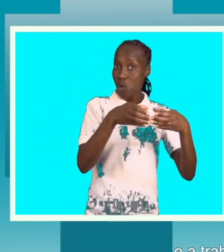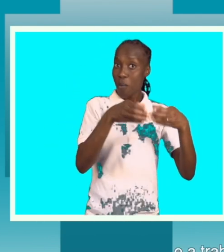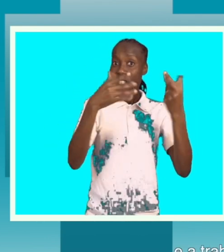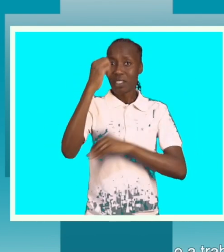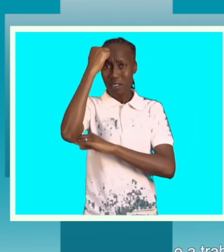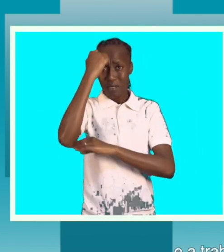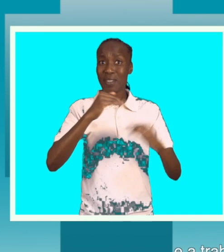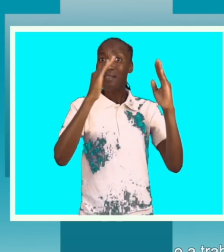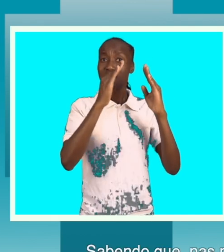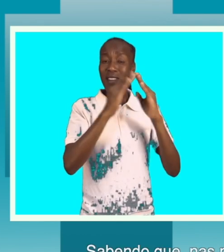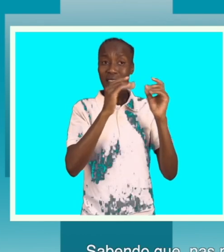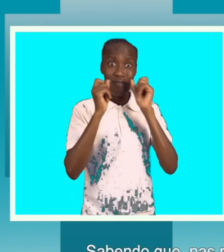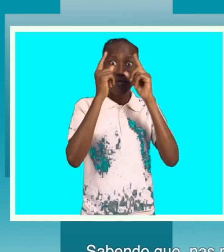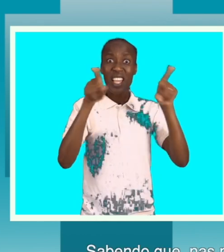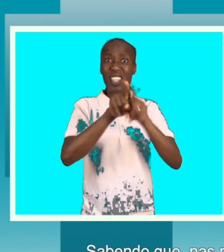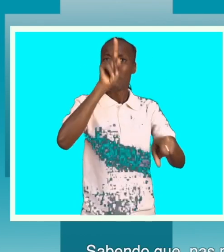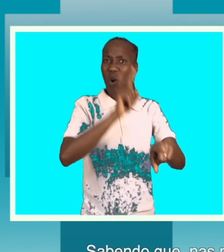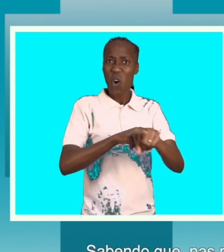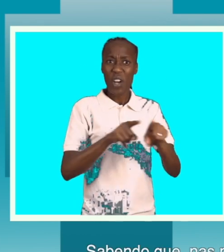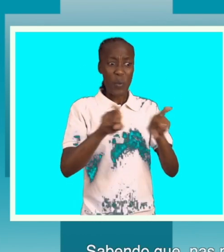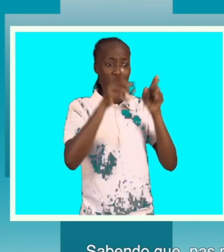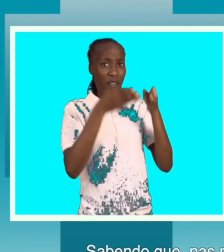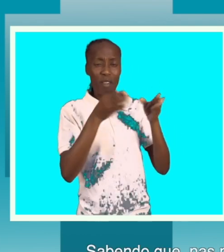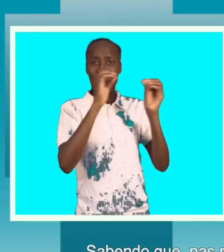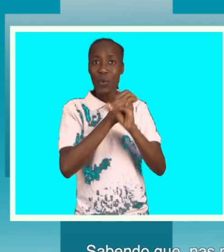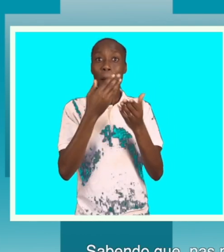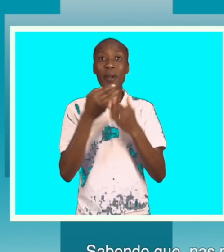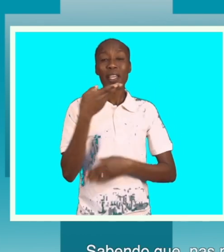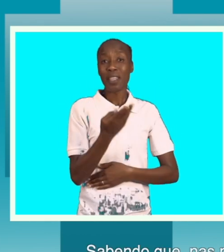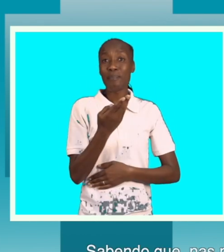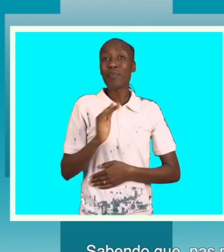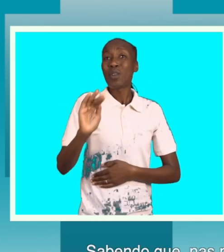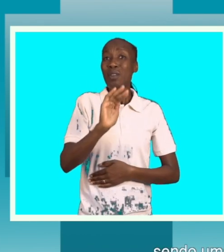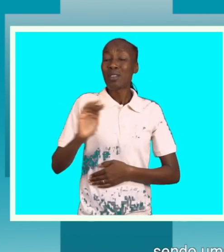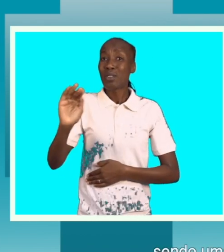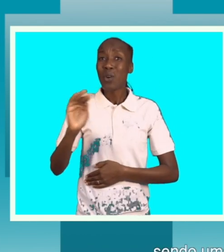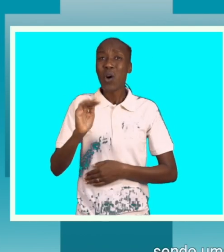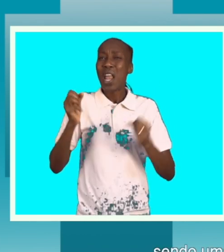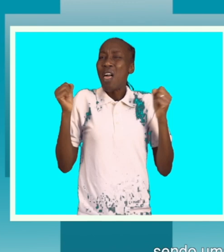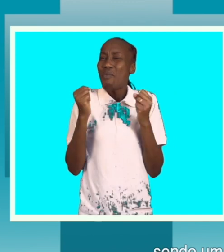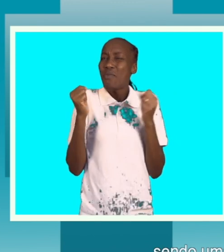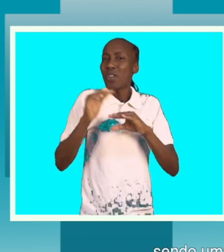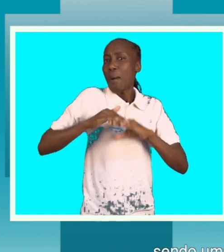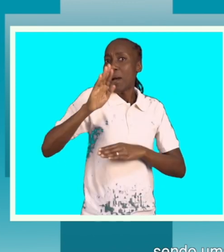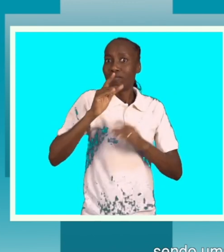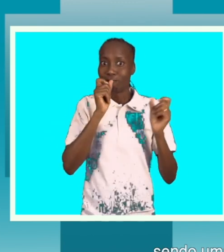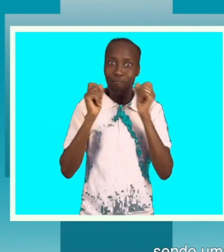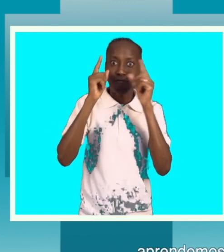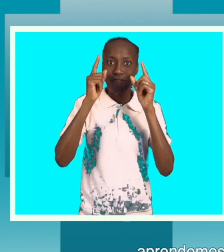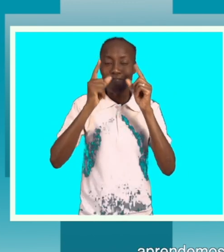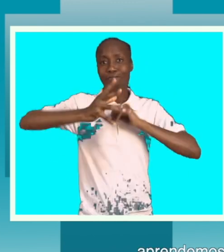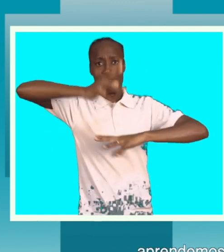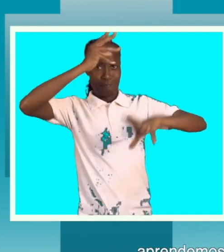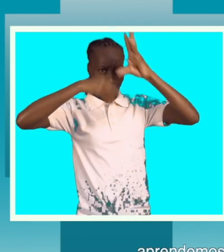E a trabalhar Como uma equipe Sabendo que Nas nossas casas Não acordamos A mesma hora Que acordamos aqui Sendo uma zona De muito frio